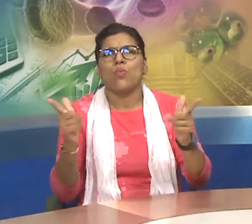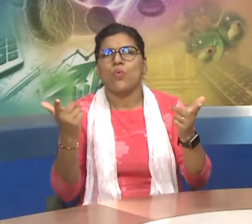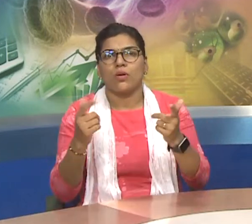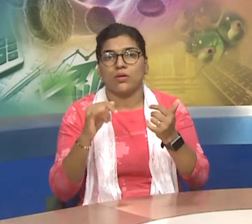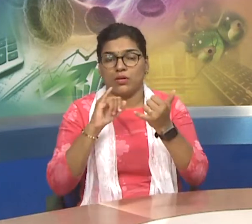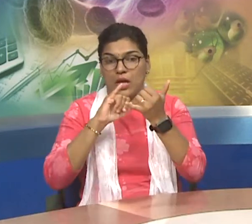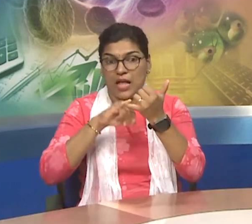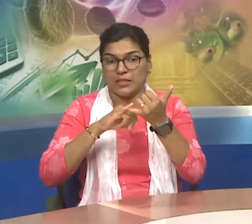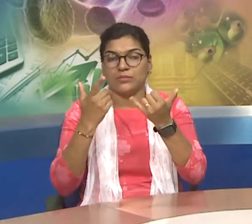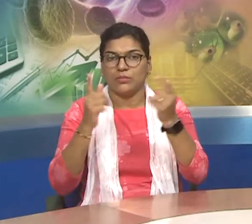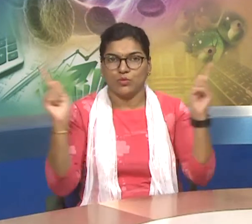SMS,